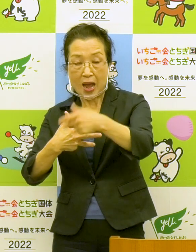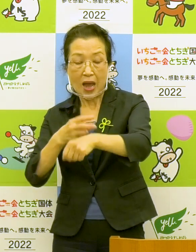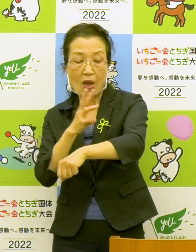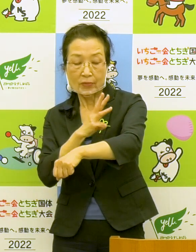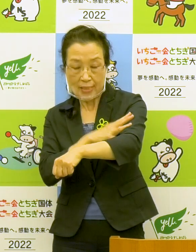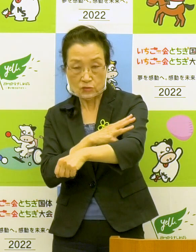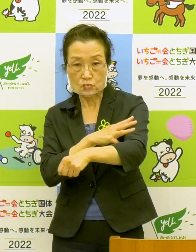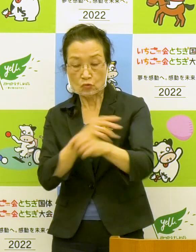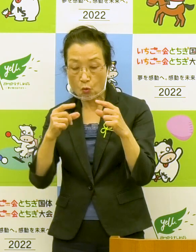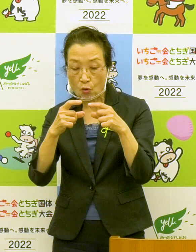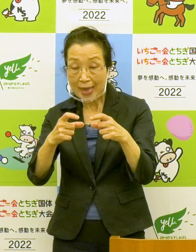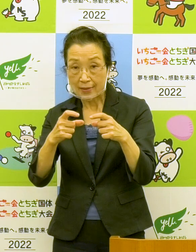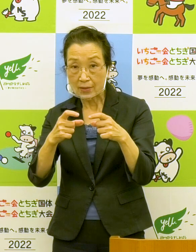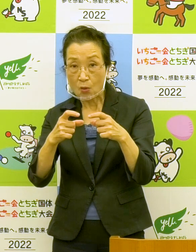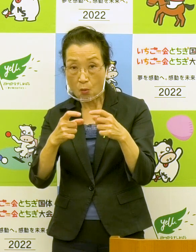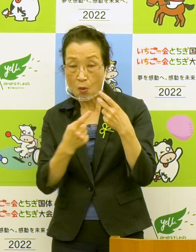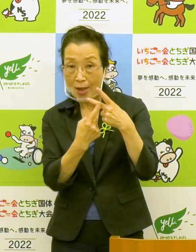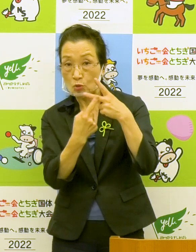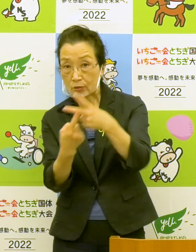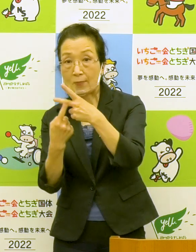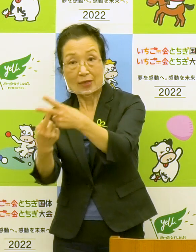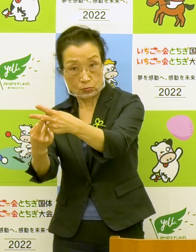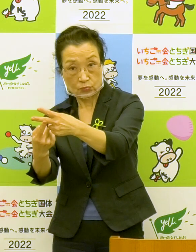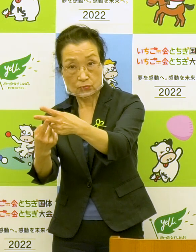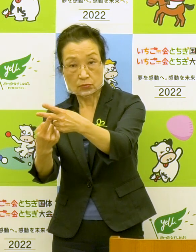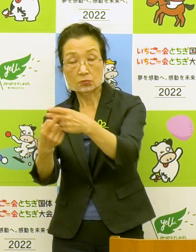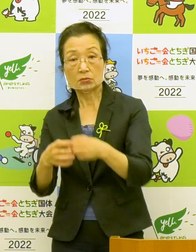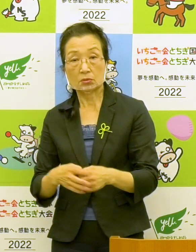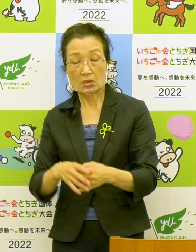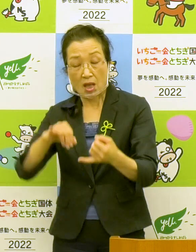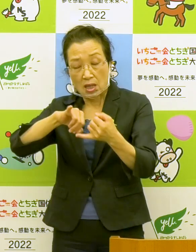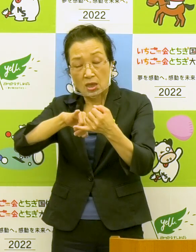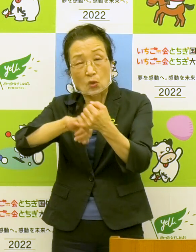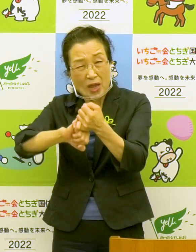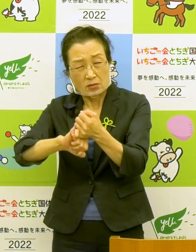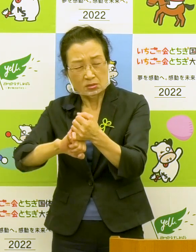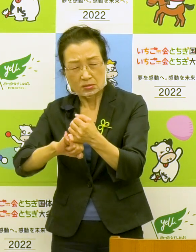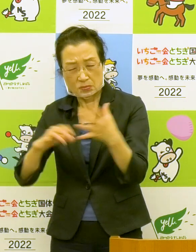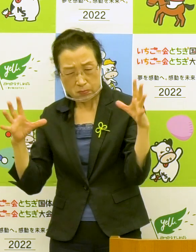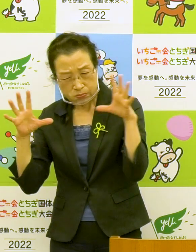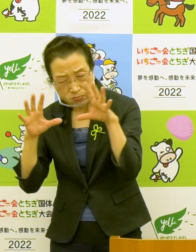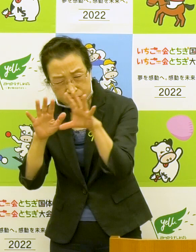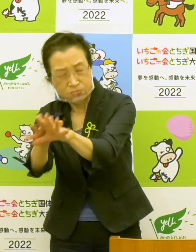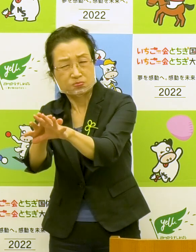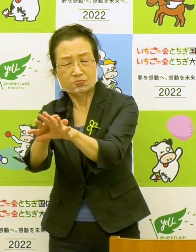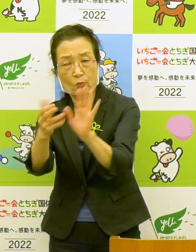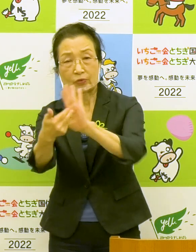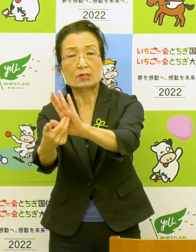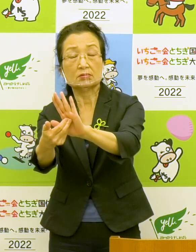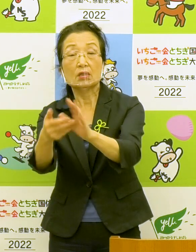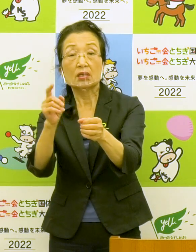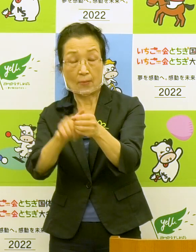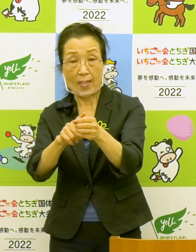を配ります、発送します。予約の集中を防ぐために、予